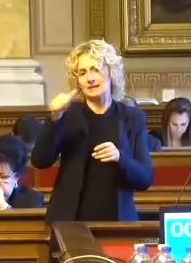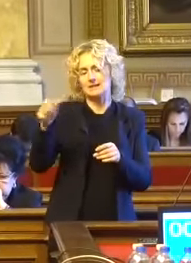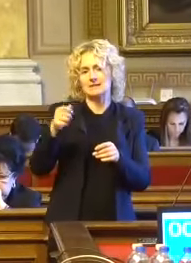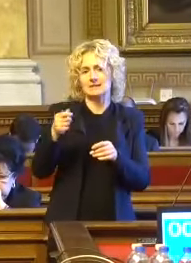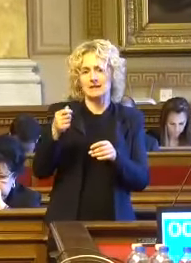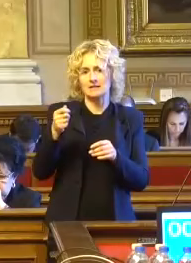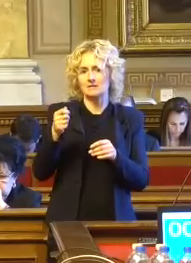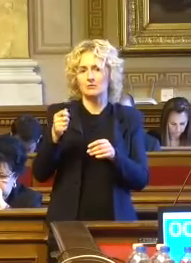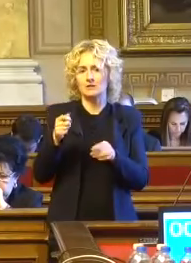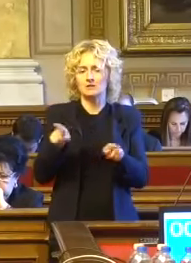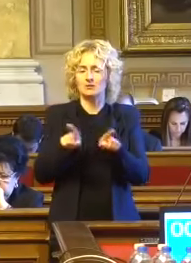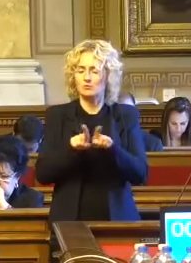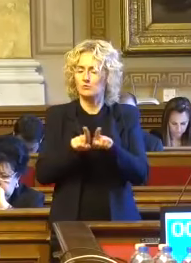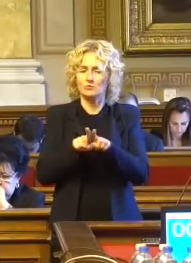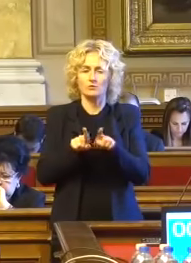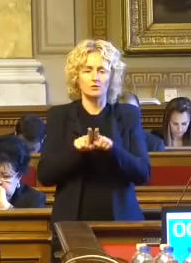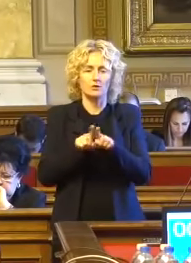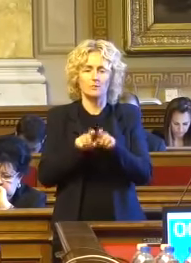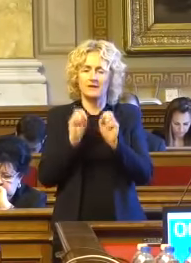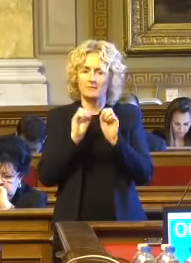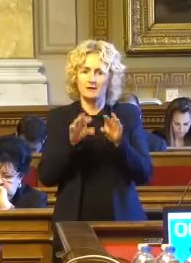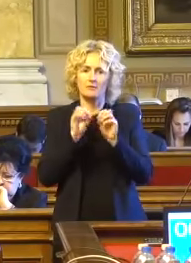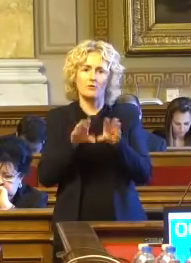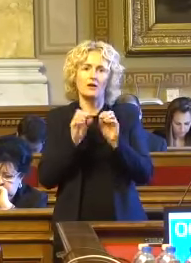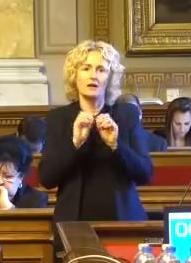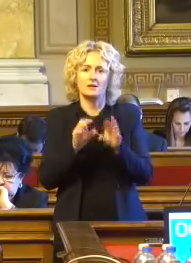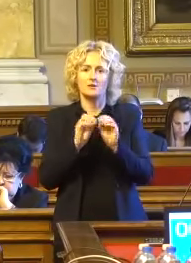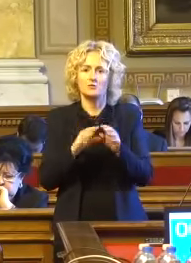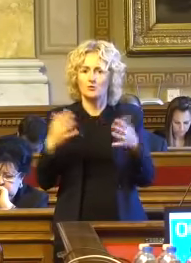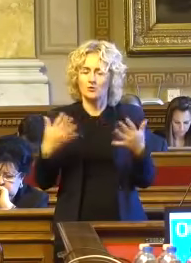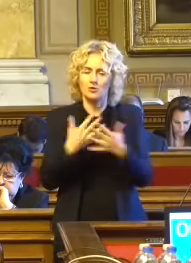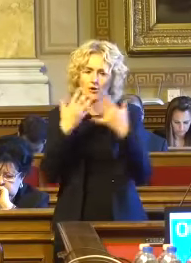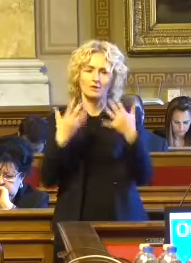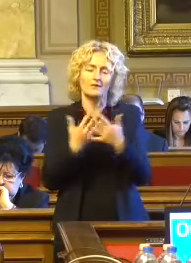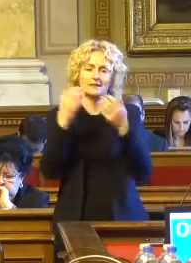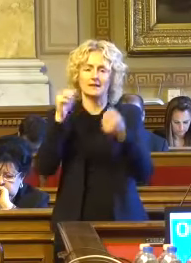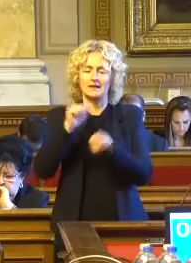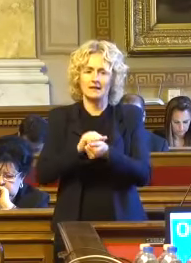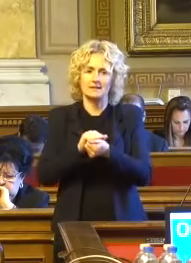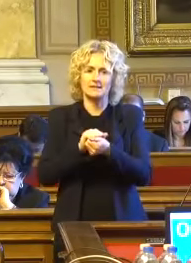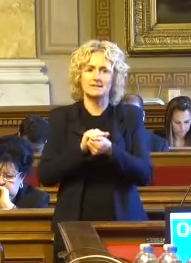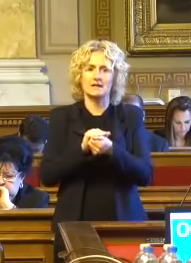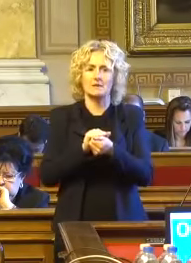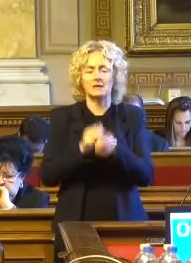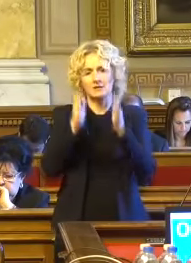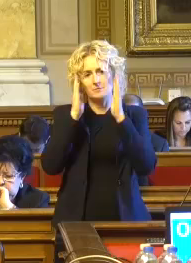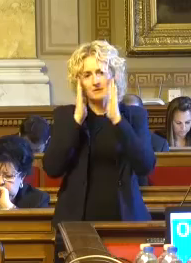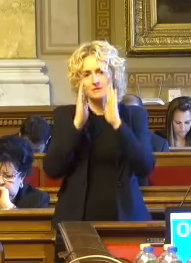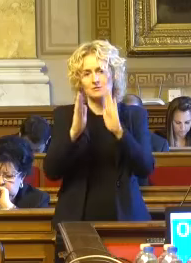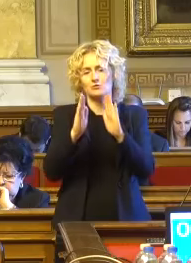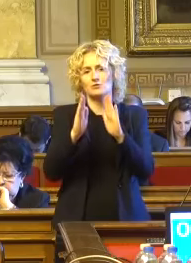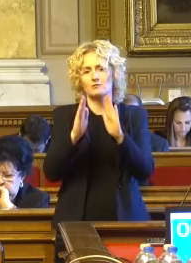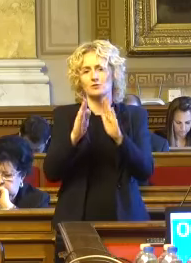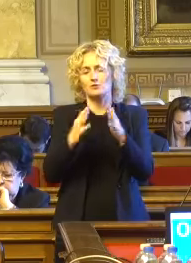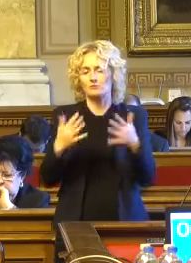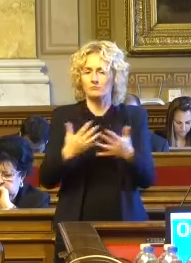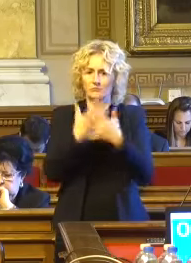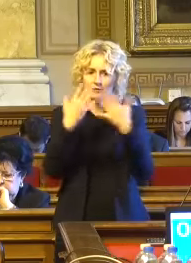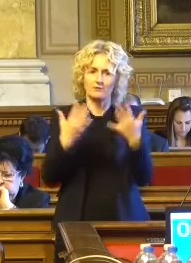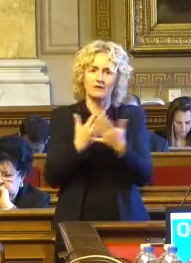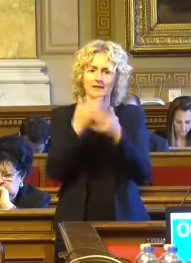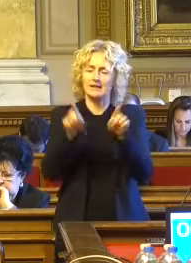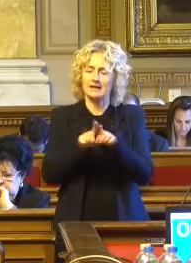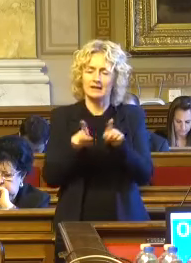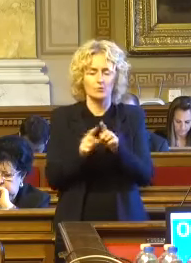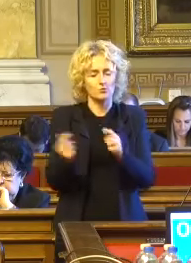fogja befolyásolni a látogatószámot. Én biztos vagyok abban, hogy nem fognak emiatt elmaradni vendégek, viszont a cégnek